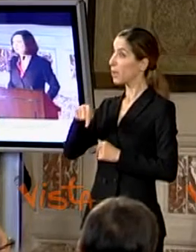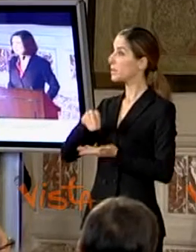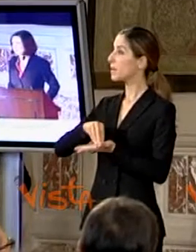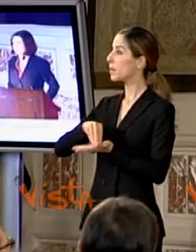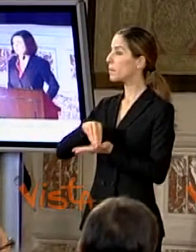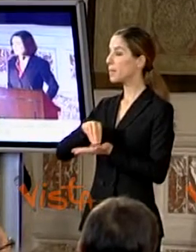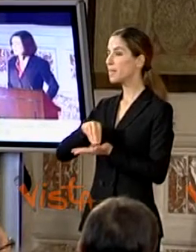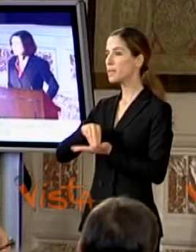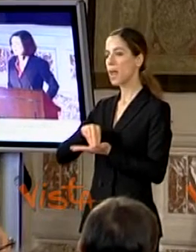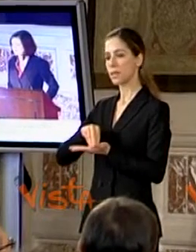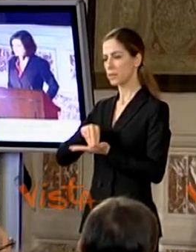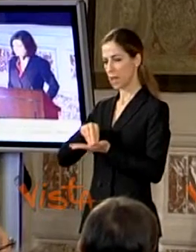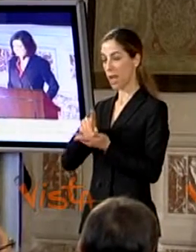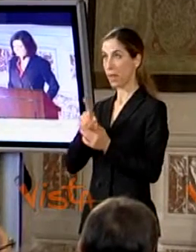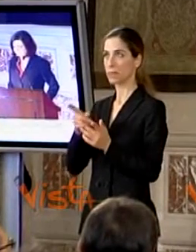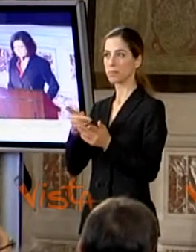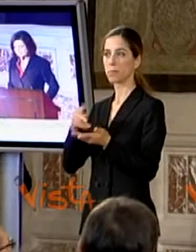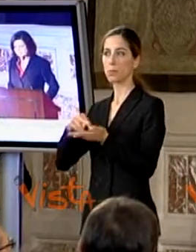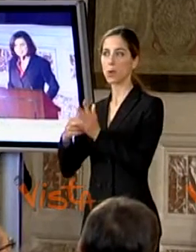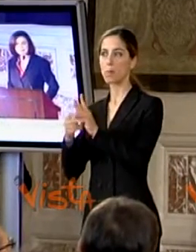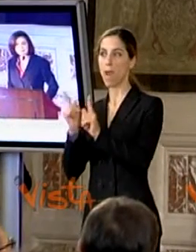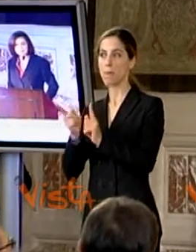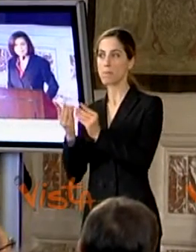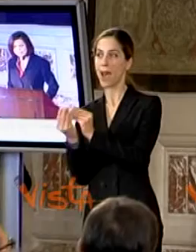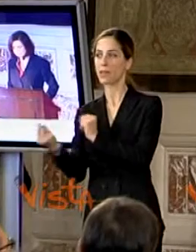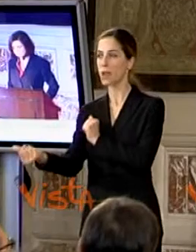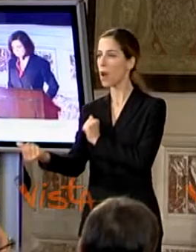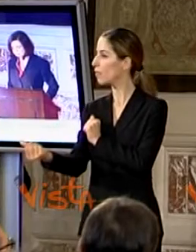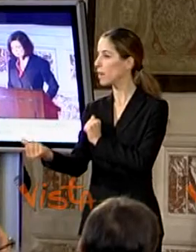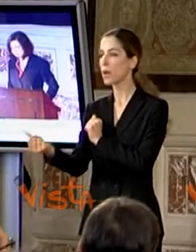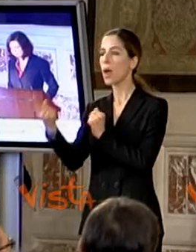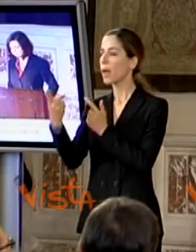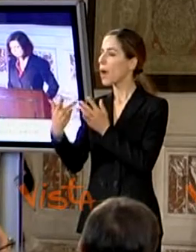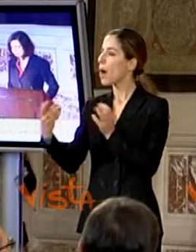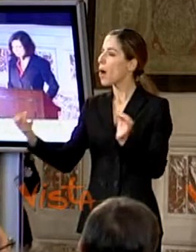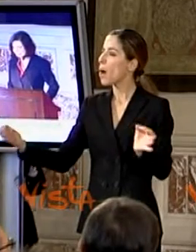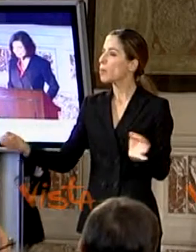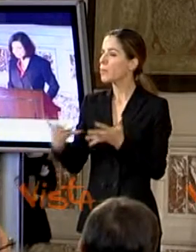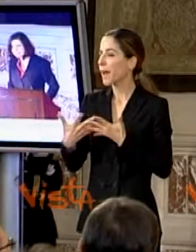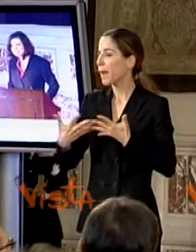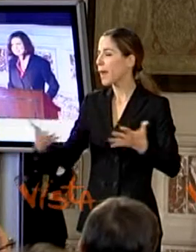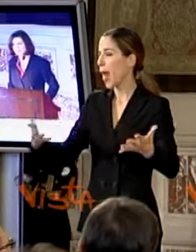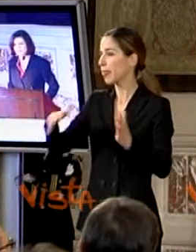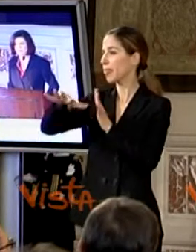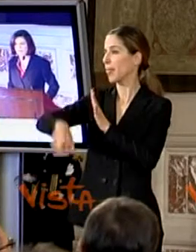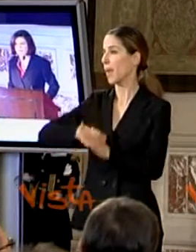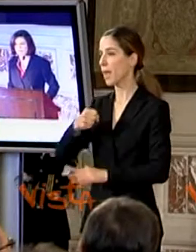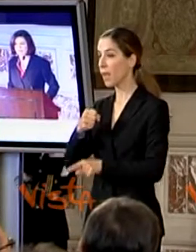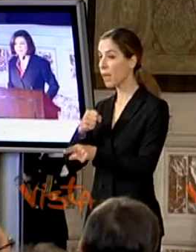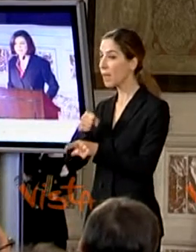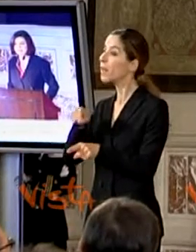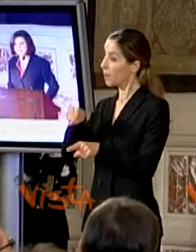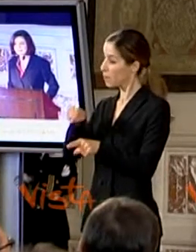presenza non è un problema da risolvere, ma è una grande opportunità da cogliere perché anche in questo